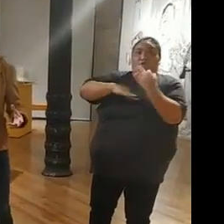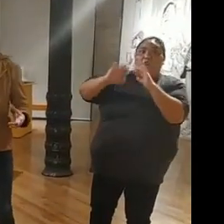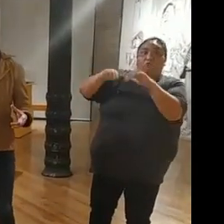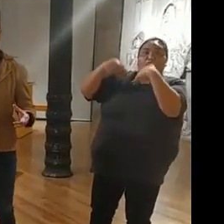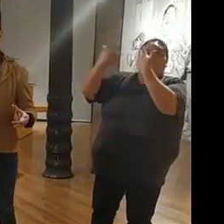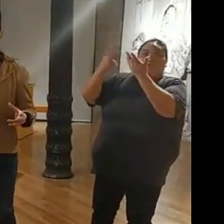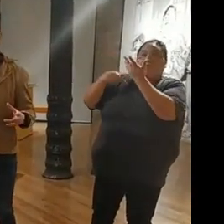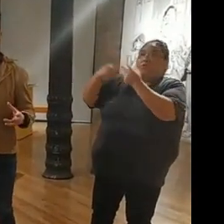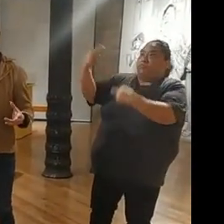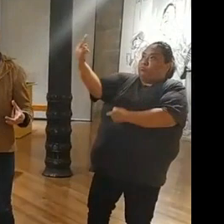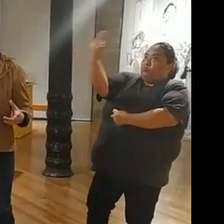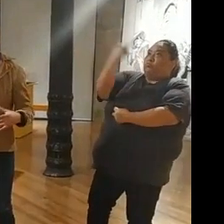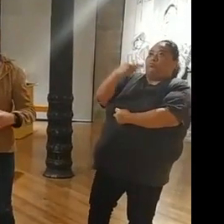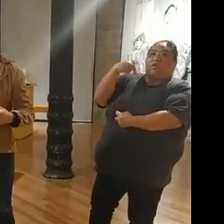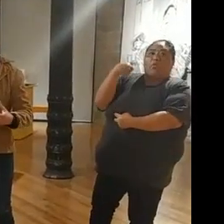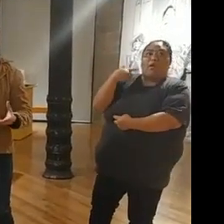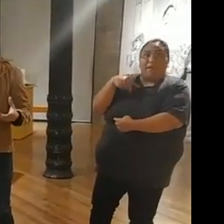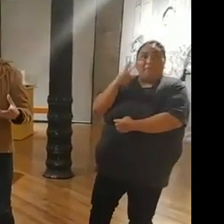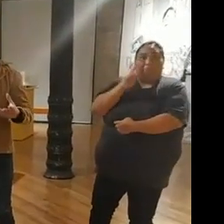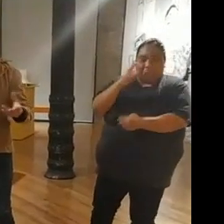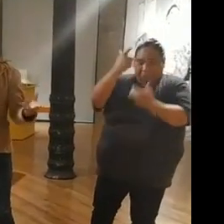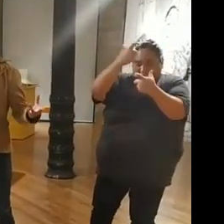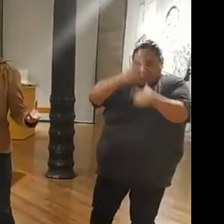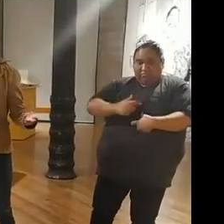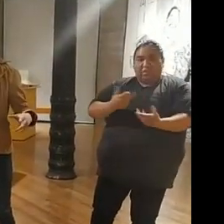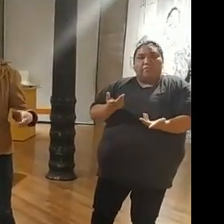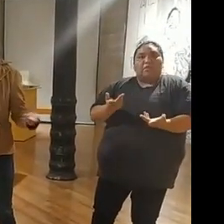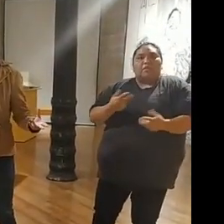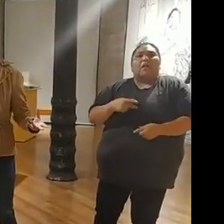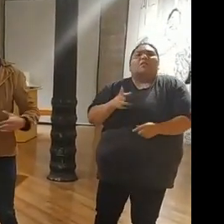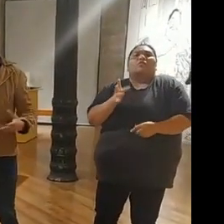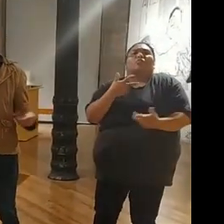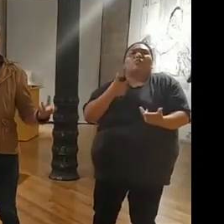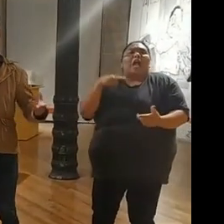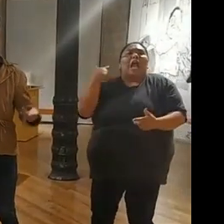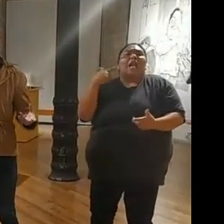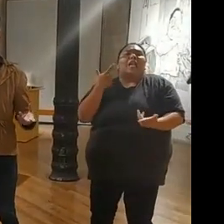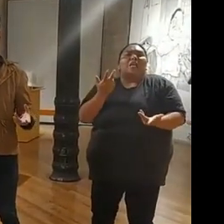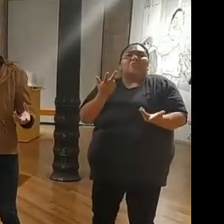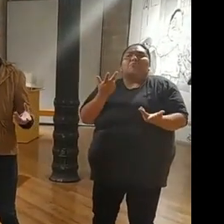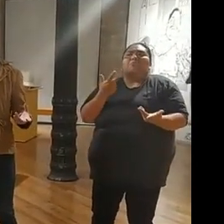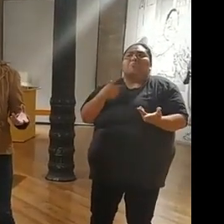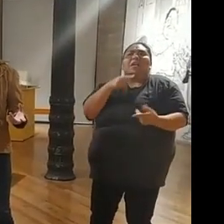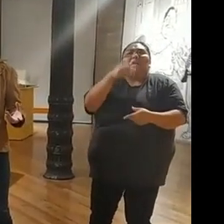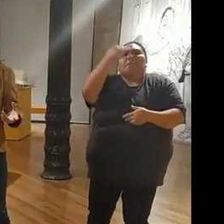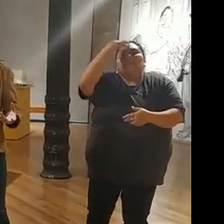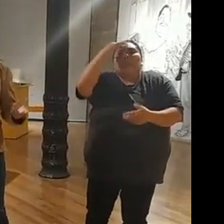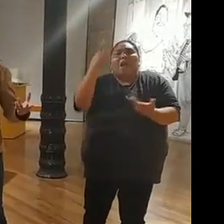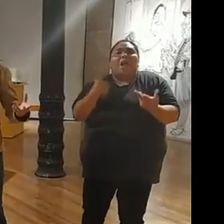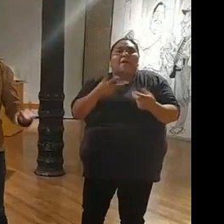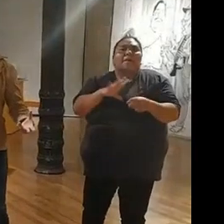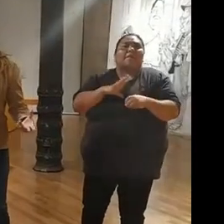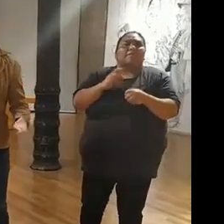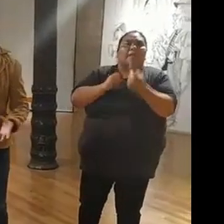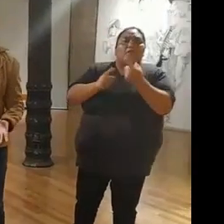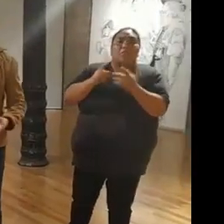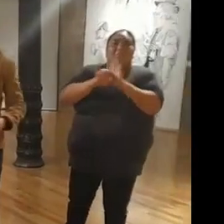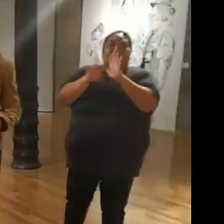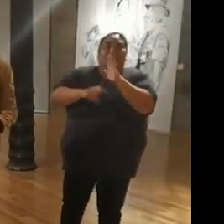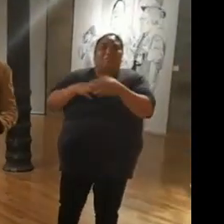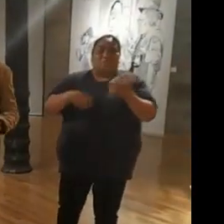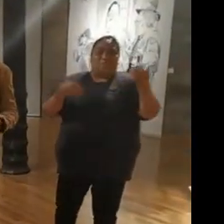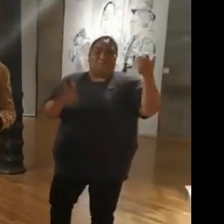pensar y nos dicen algo típico de Jalisco, ¿qué pensamos? Eh, pues en los mariachis,